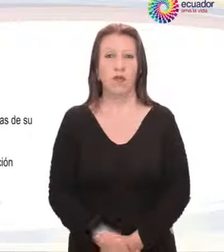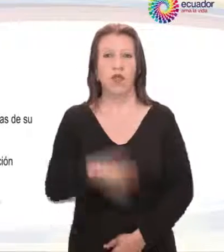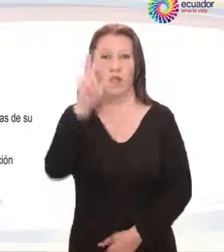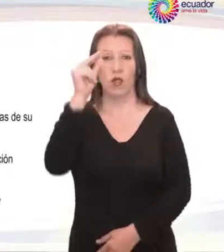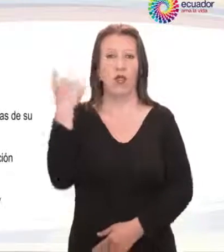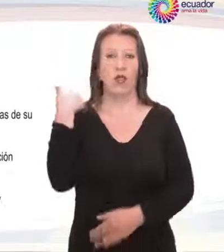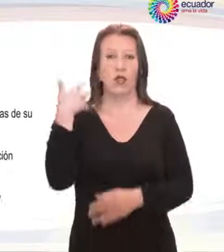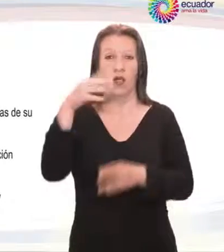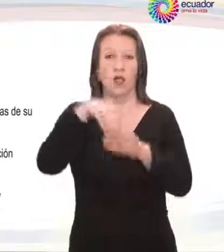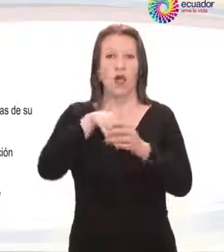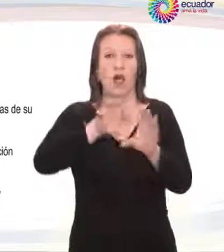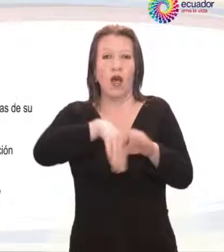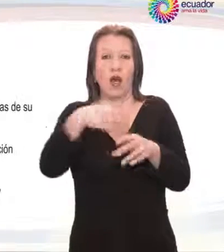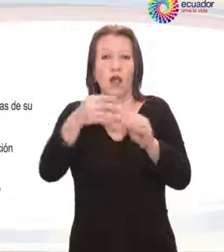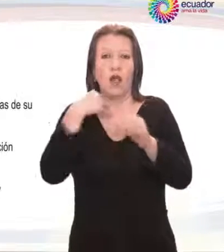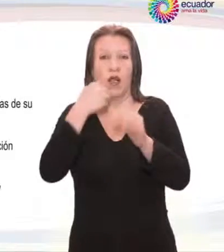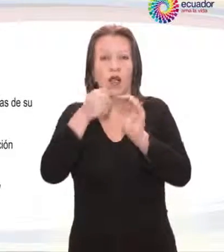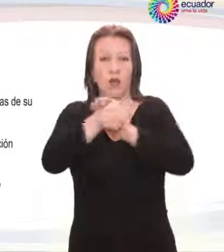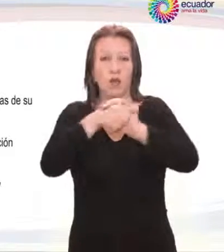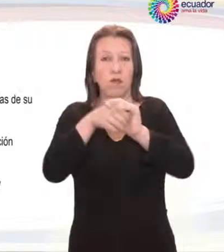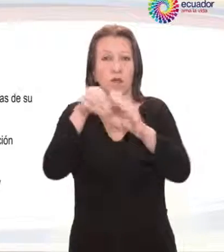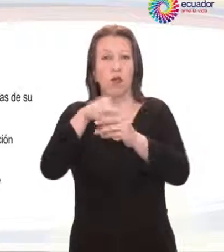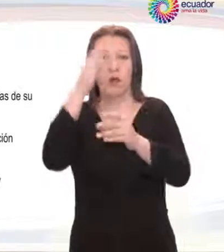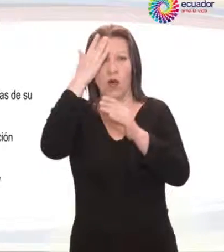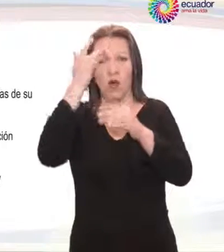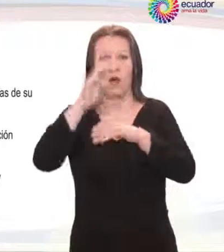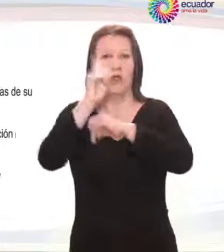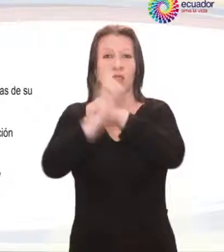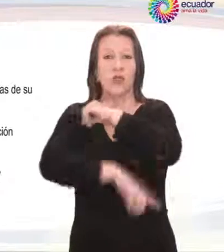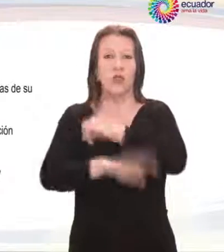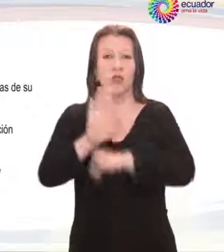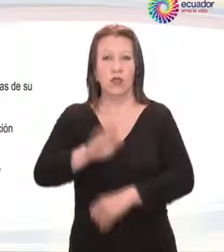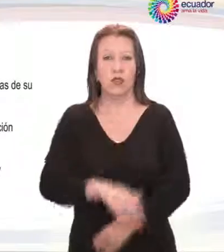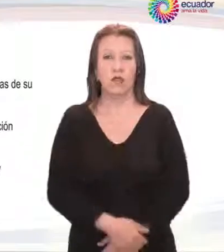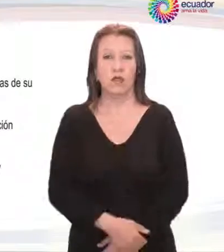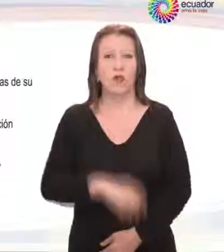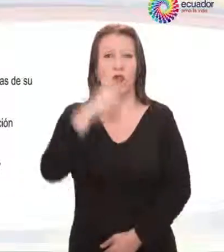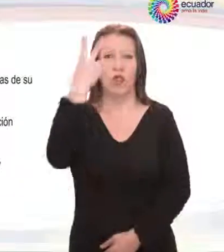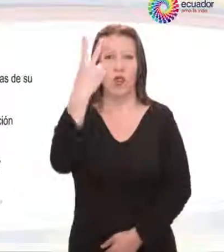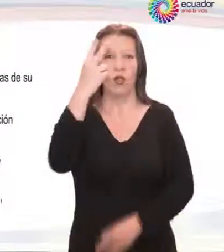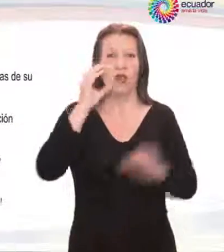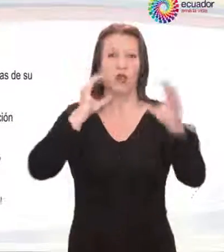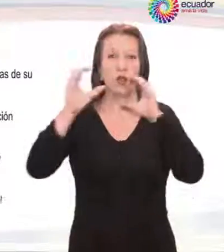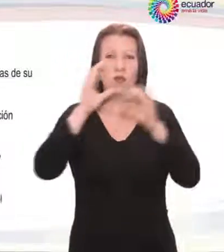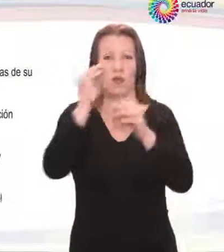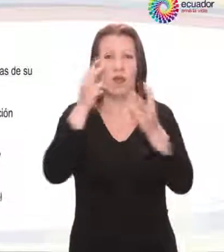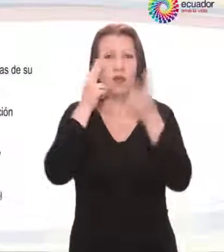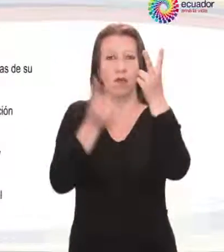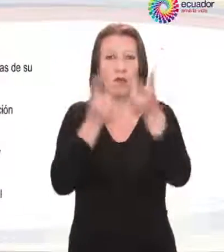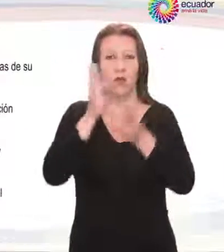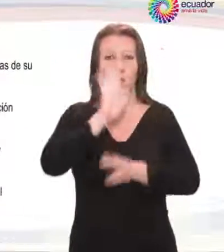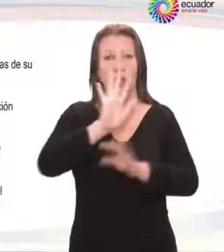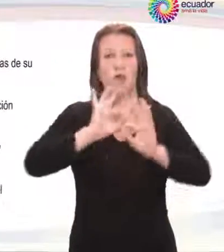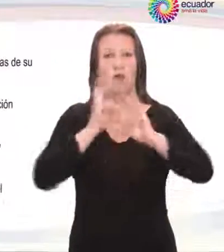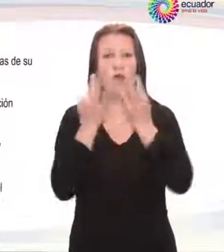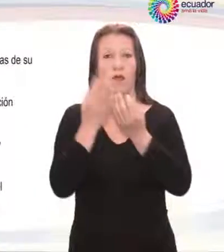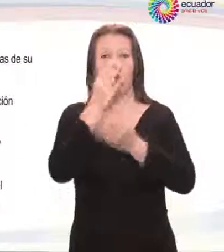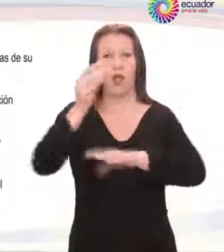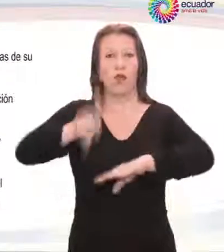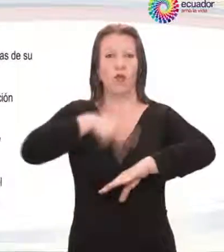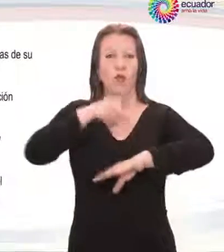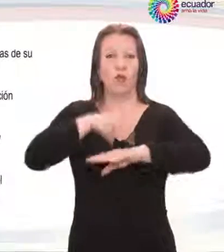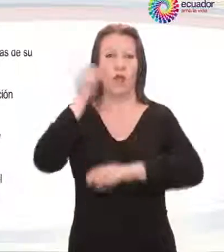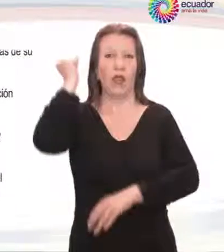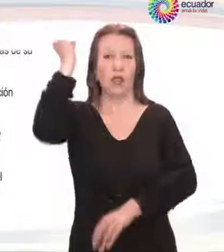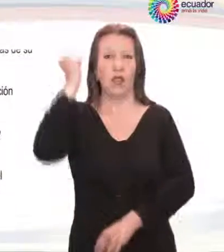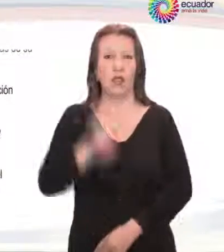sometidas a aislamiento como sanción disciplinaria dos la comunicación y visita de sus familiares y profesionales